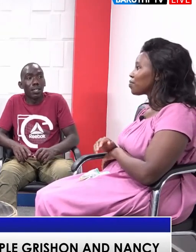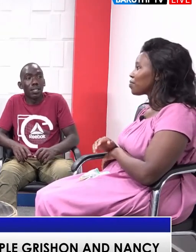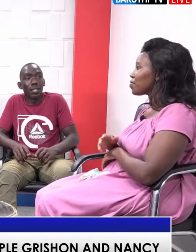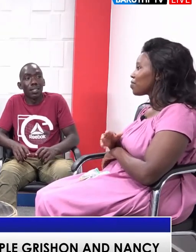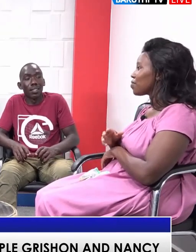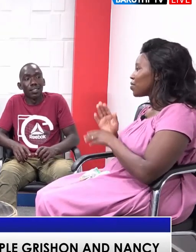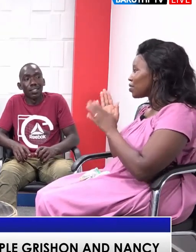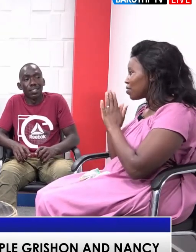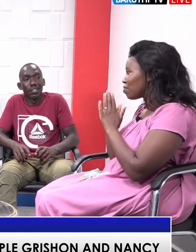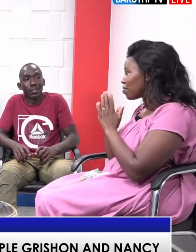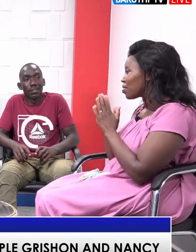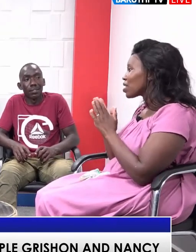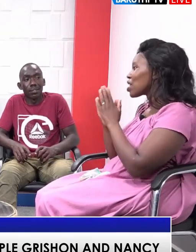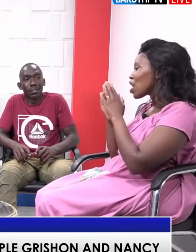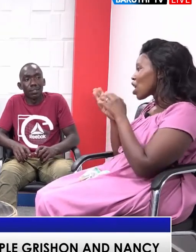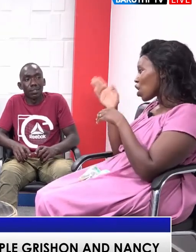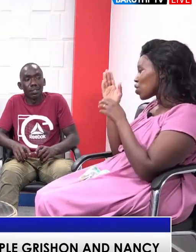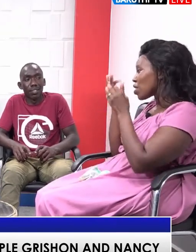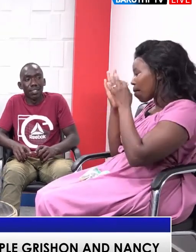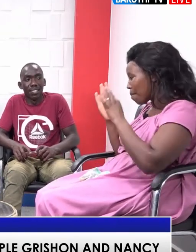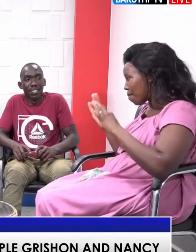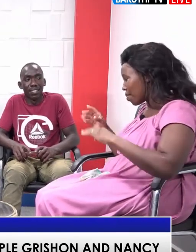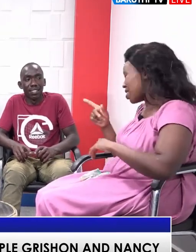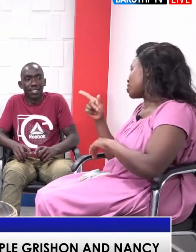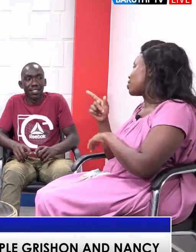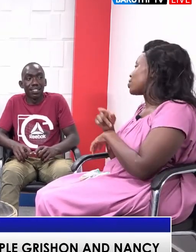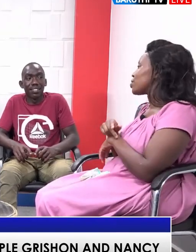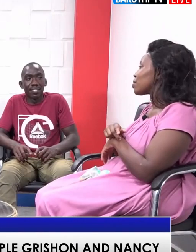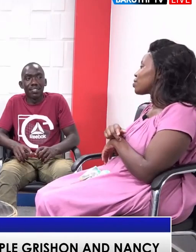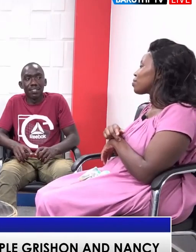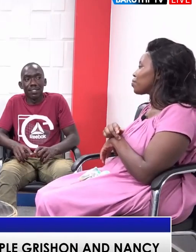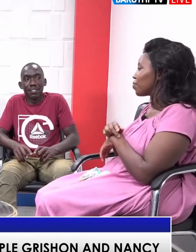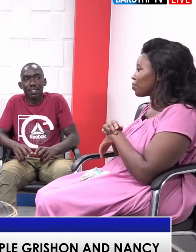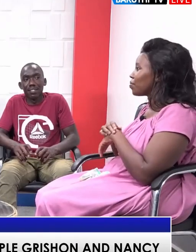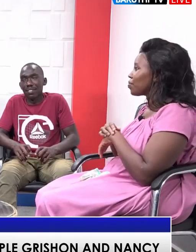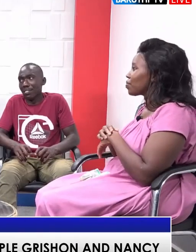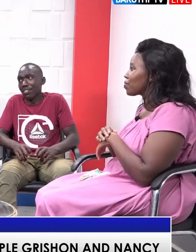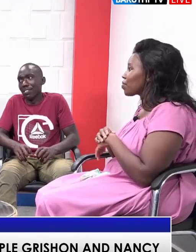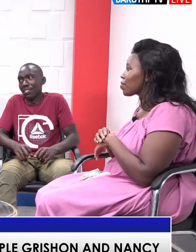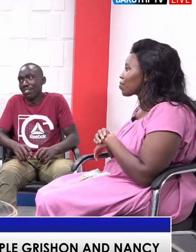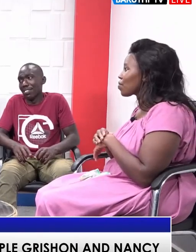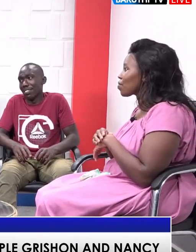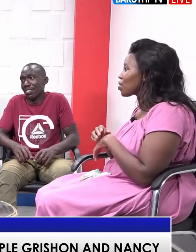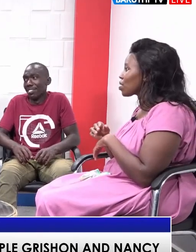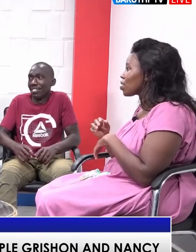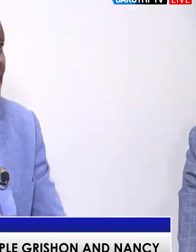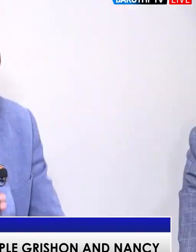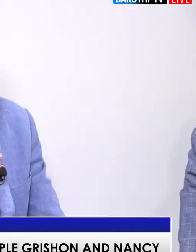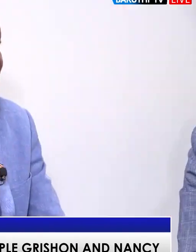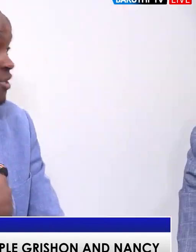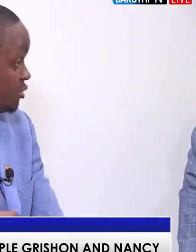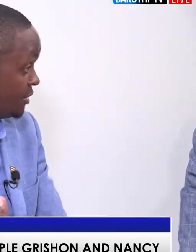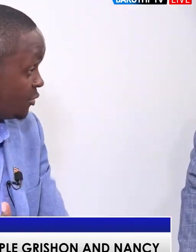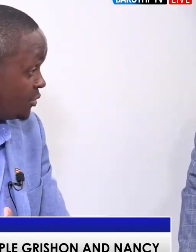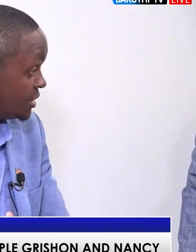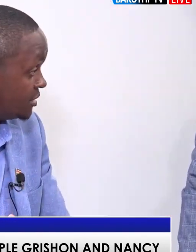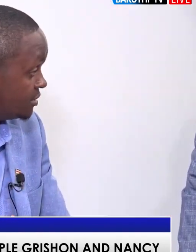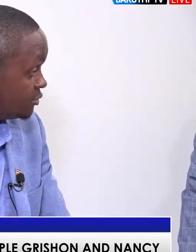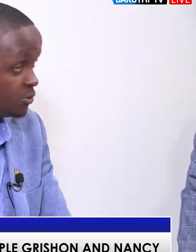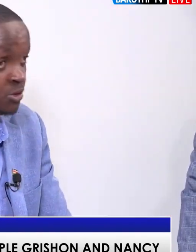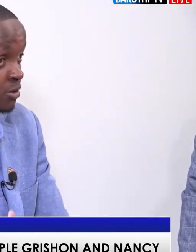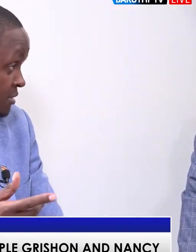Sema tu thank you so much. Shai mtu asemangi kuchora mapu ya Afrika na kidole ati ndio kwa shai. Yeye ndio kuchora mapu ya